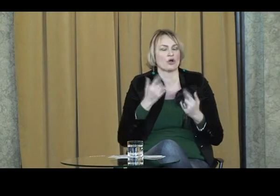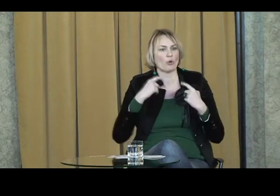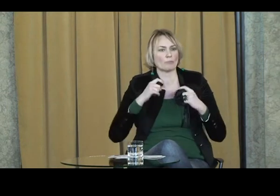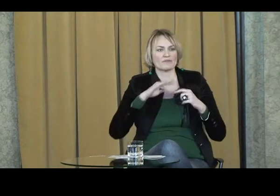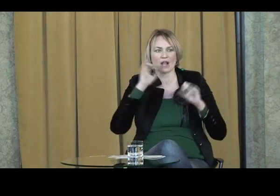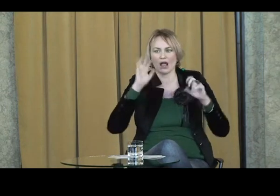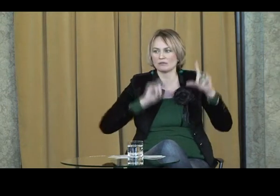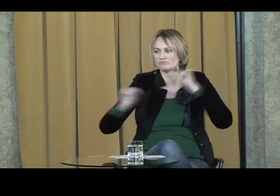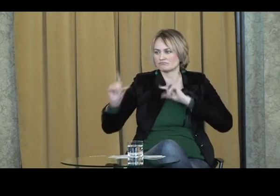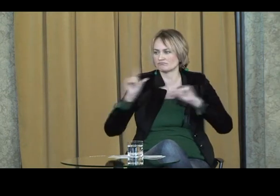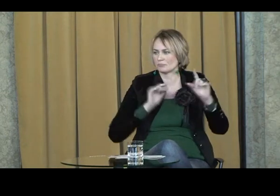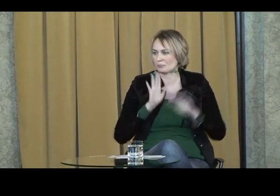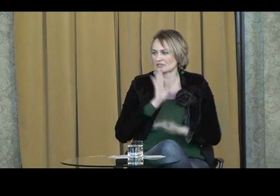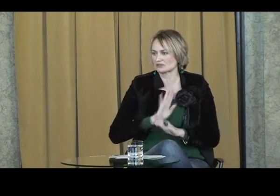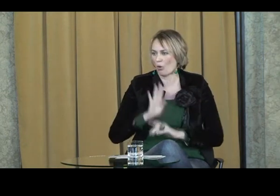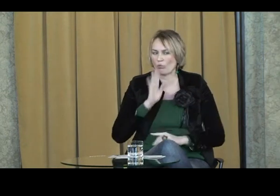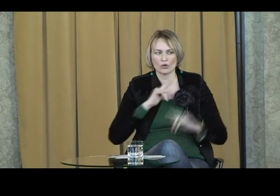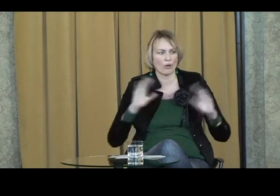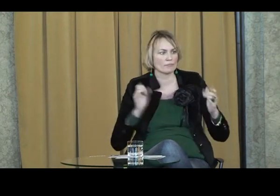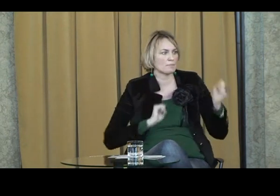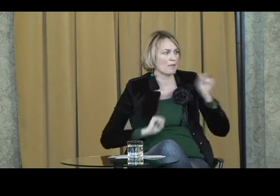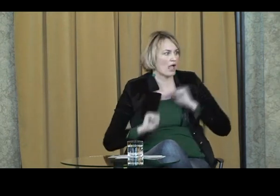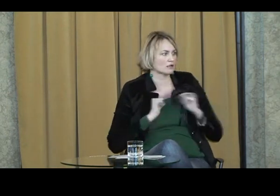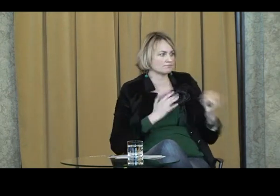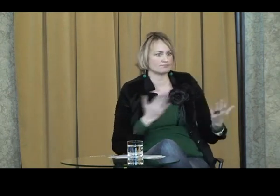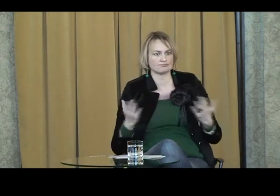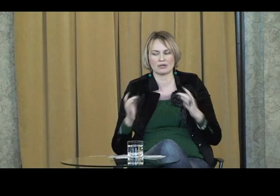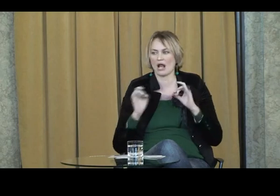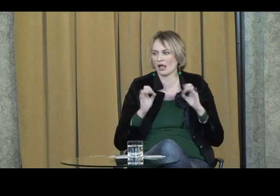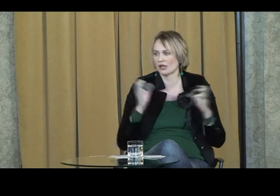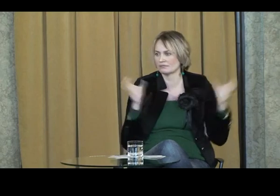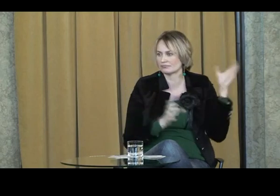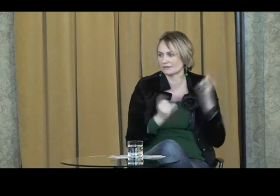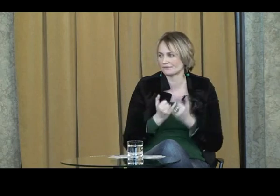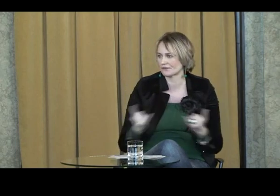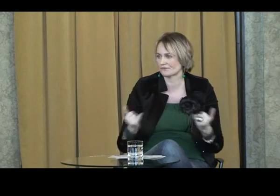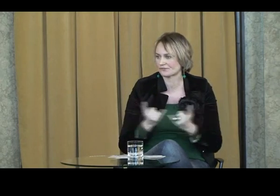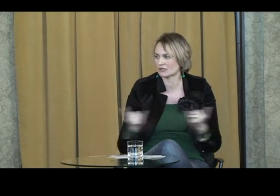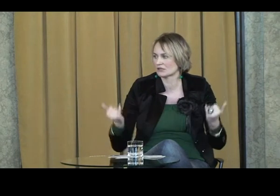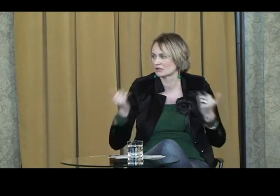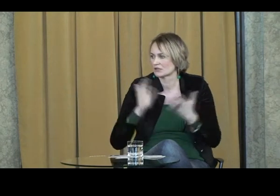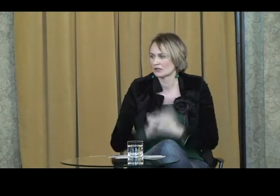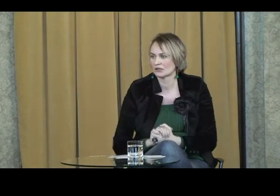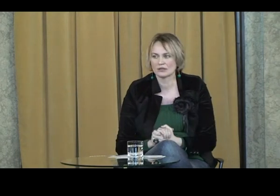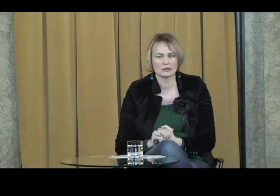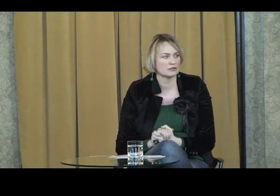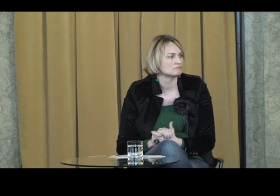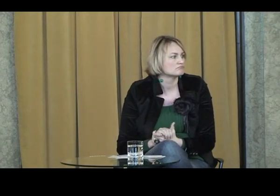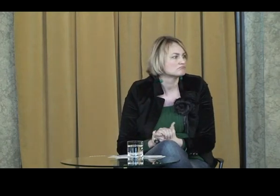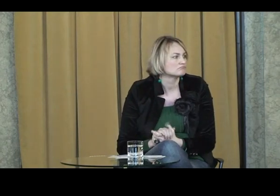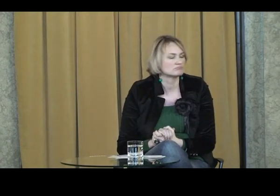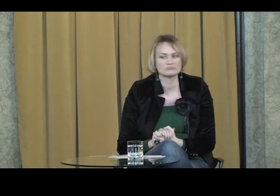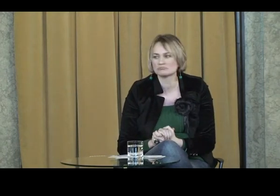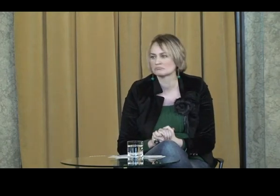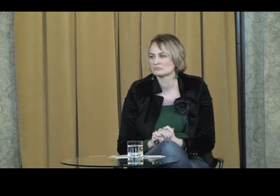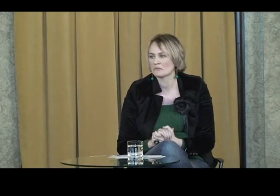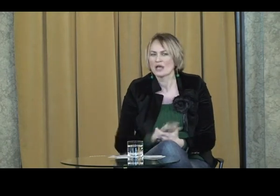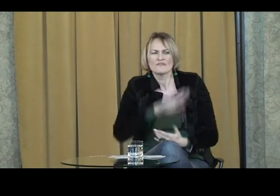Statistik besagt, Lehrerinnen werden immer weniger, die Pensionswelle steht vor der Tür. Was tun